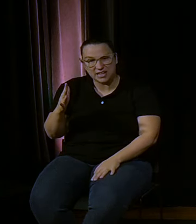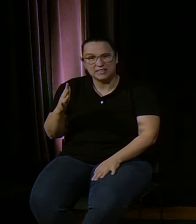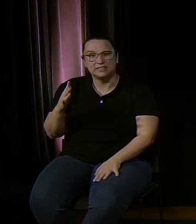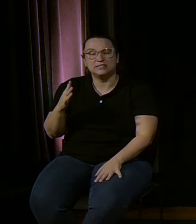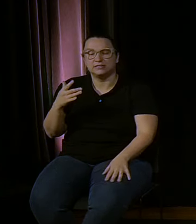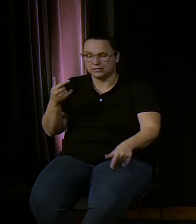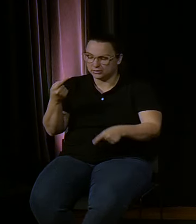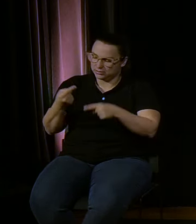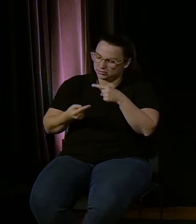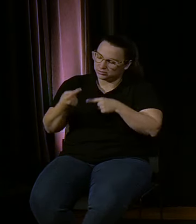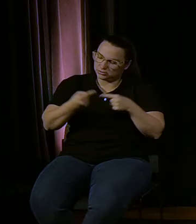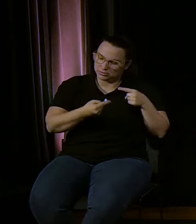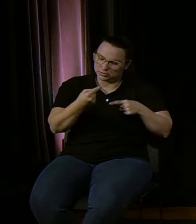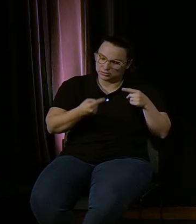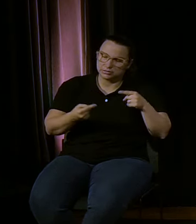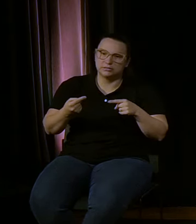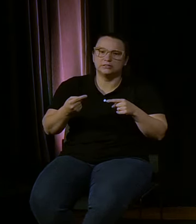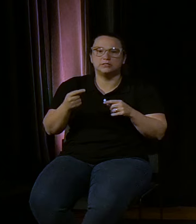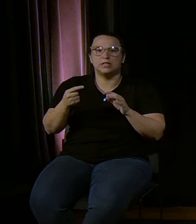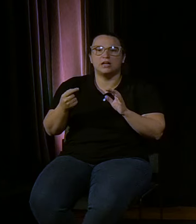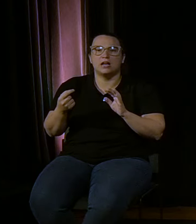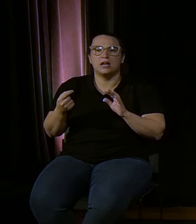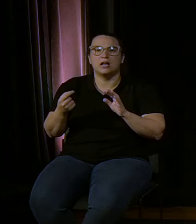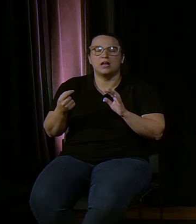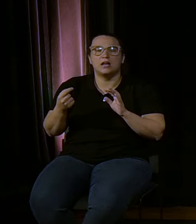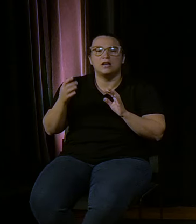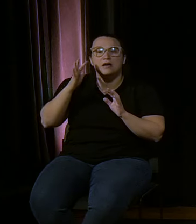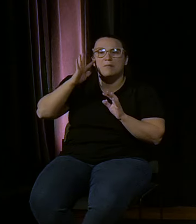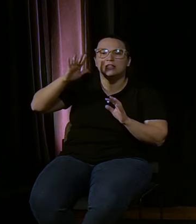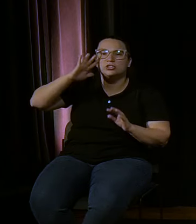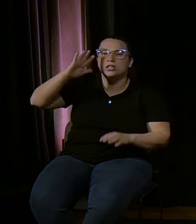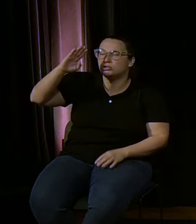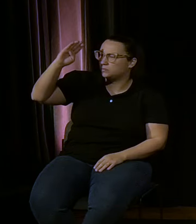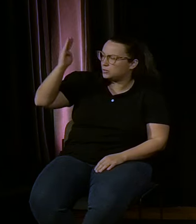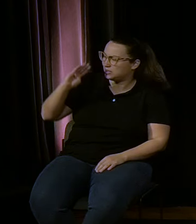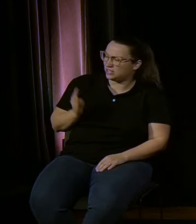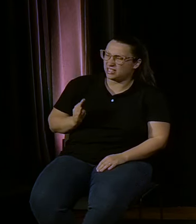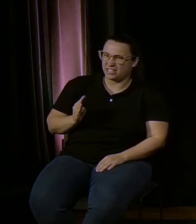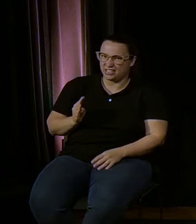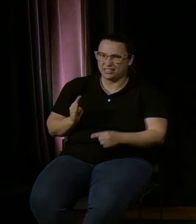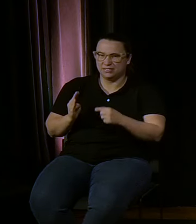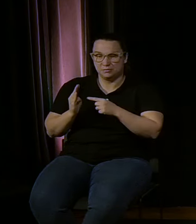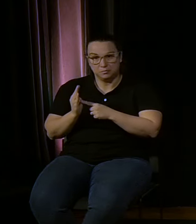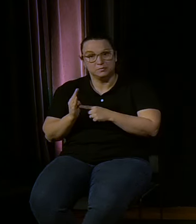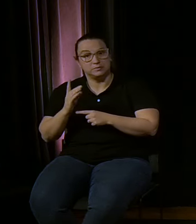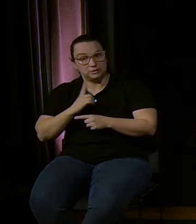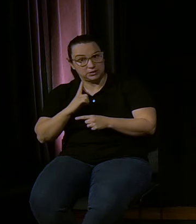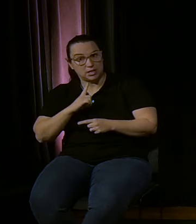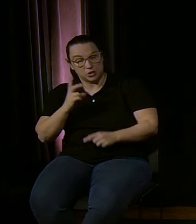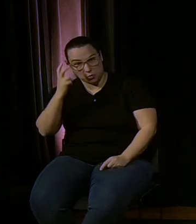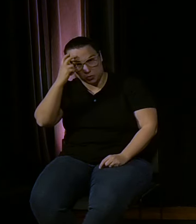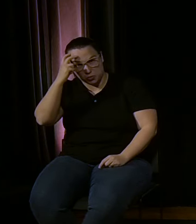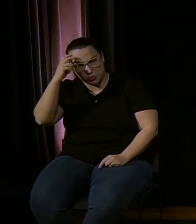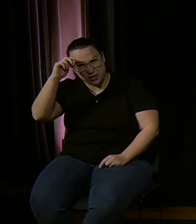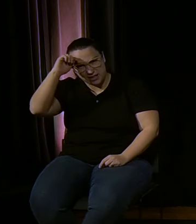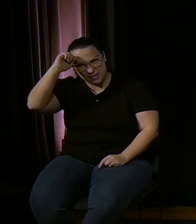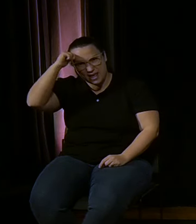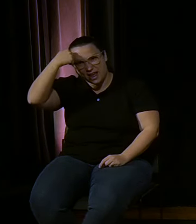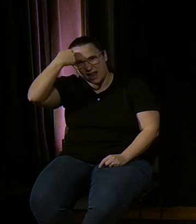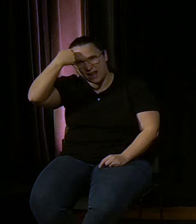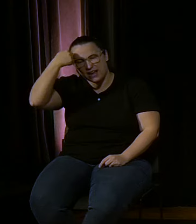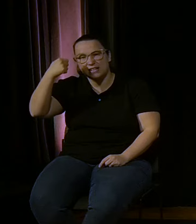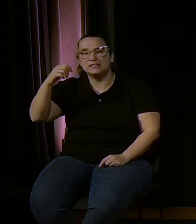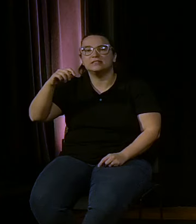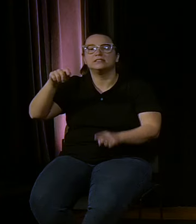numa discussão em torno dessa imagem brasileira, em torno dessa imagem nacional, a gente vai trazer elementos da cultura negra, vai trazer elementos da